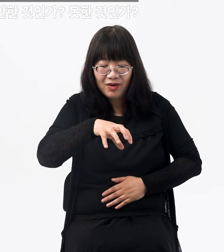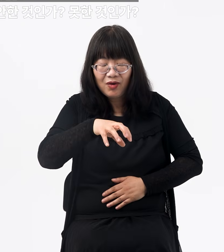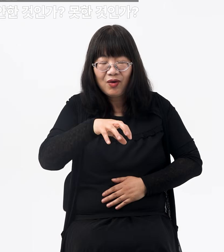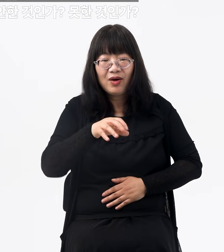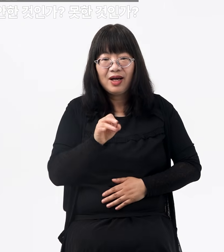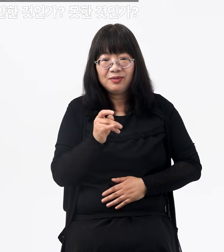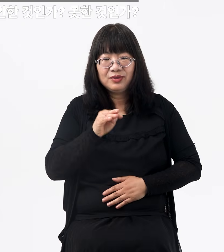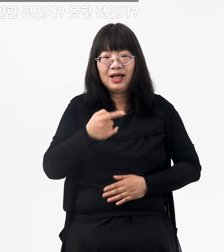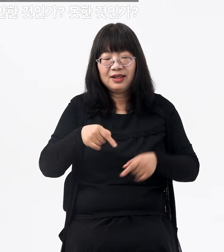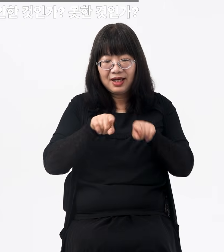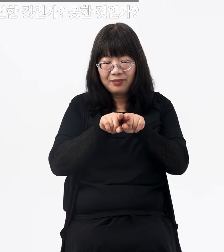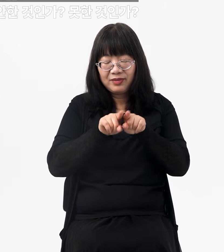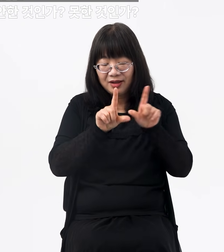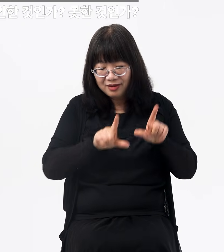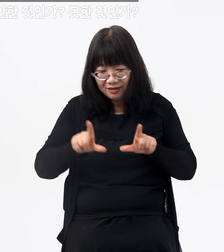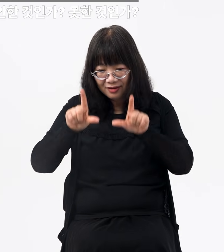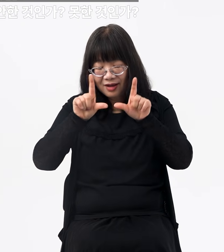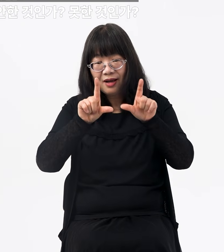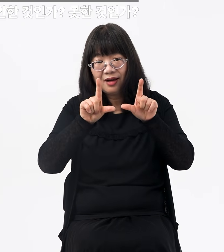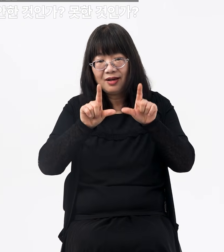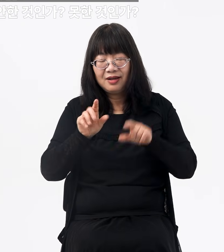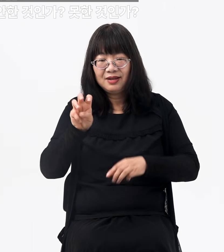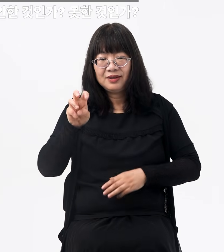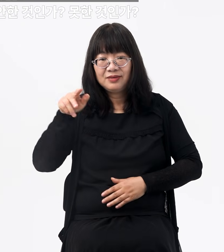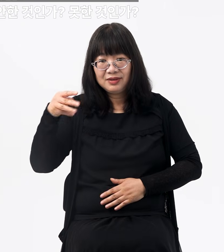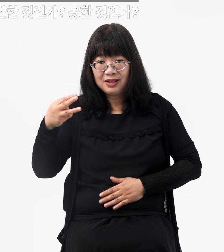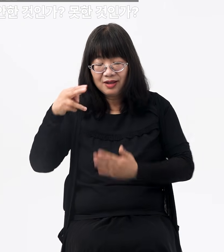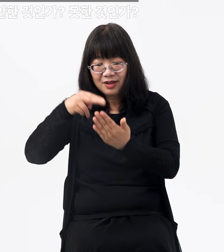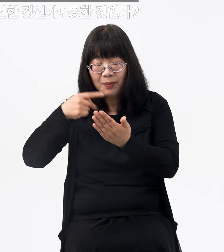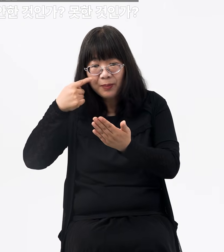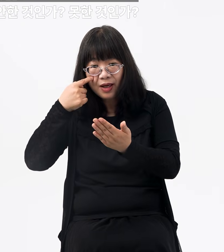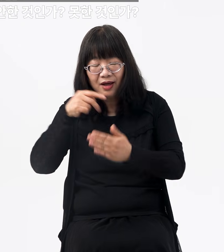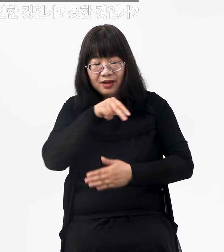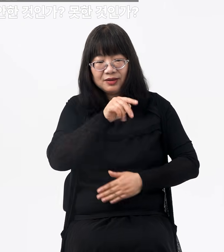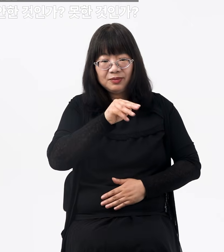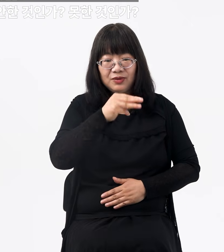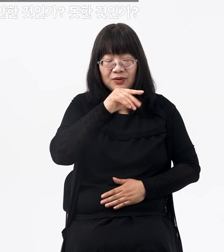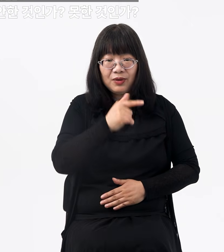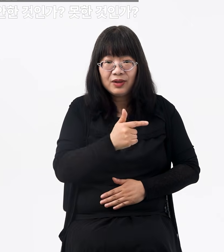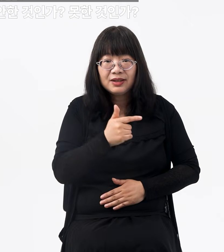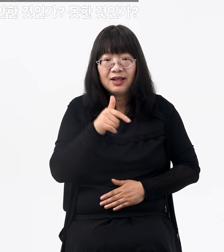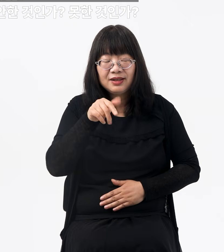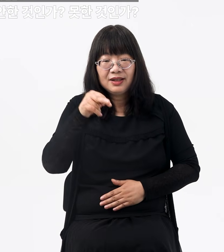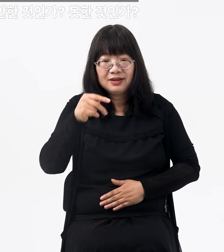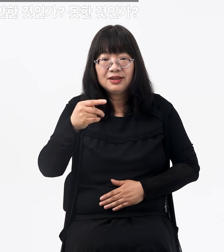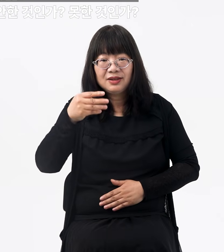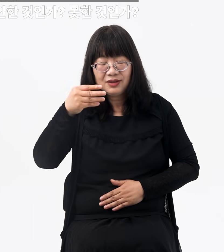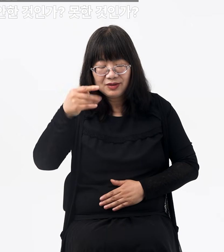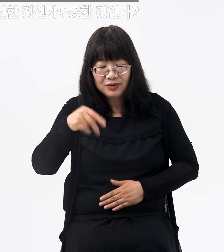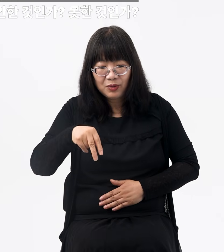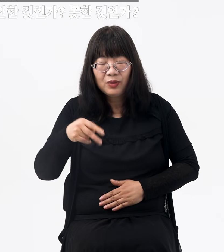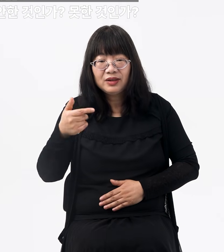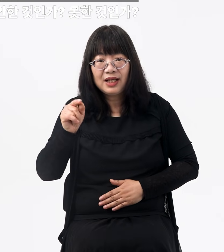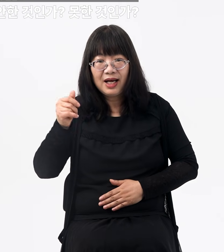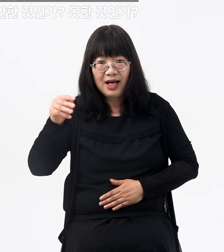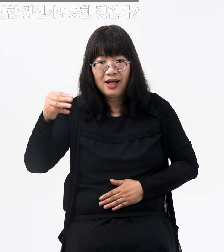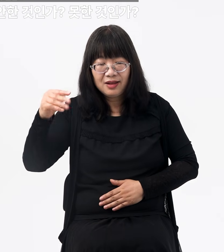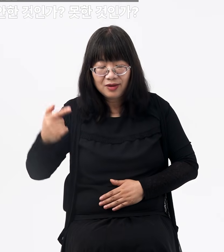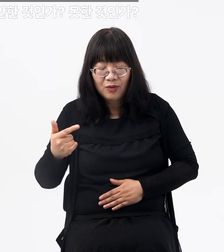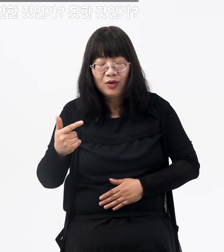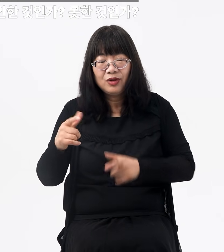거주하게 됩니다. 30절 다 같이 시작. 스불론은 기드론 주민과 나알롤 주민을